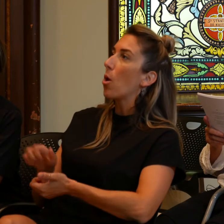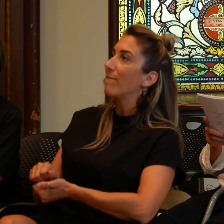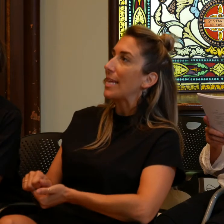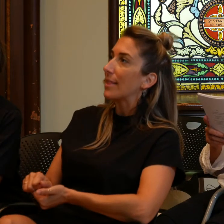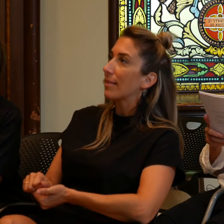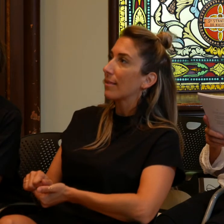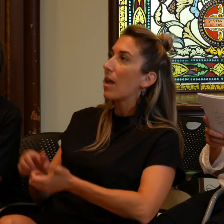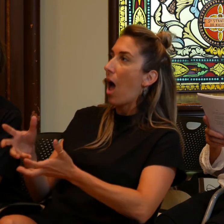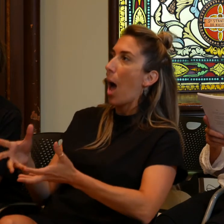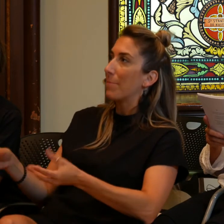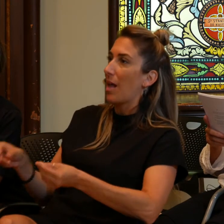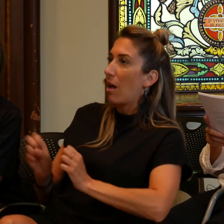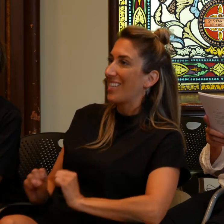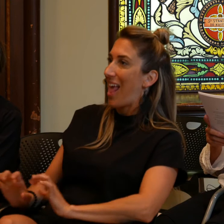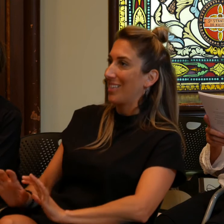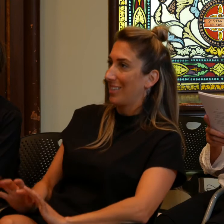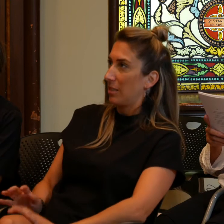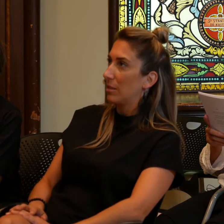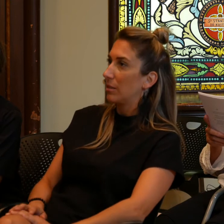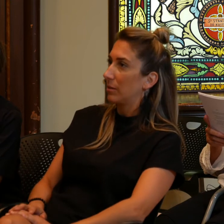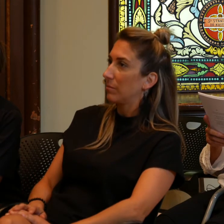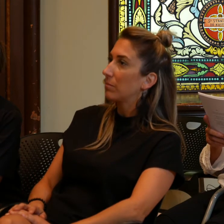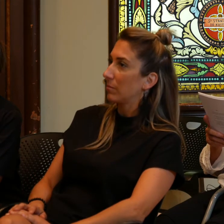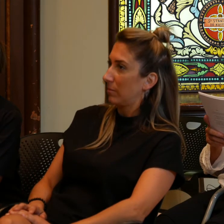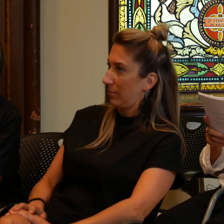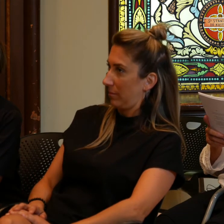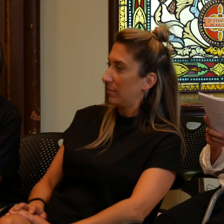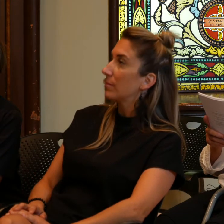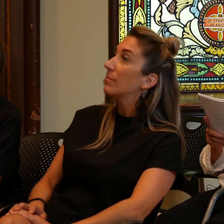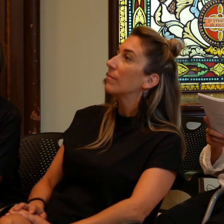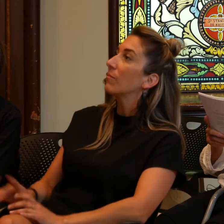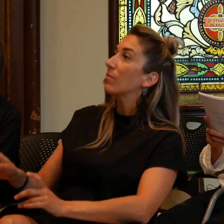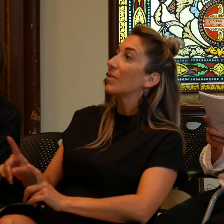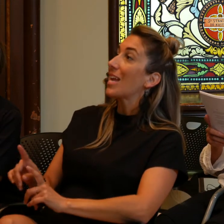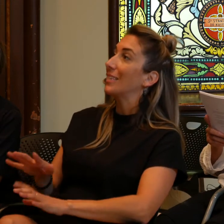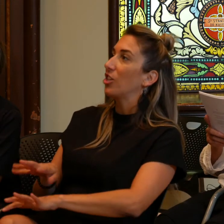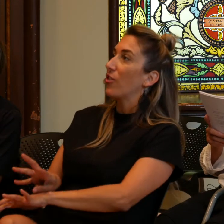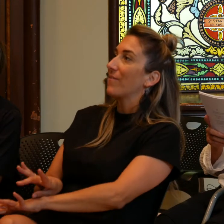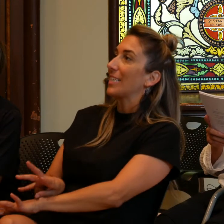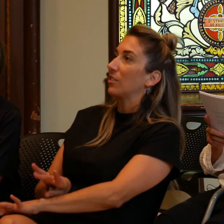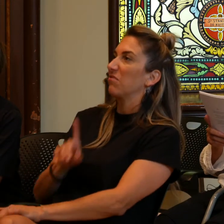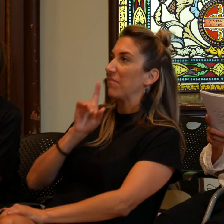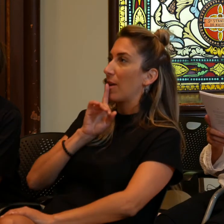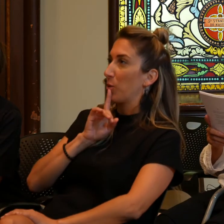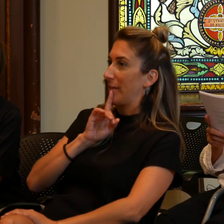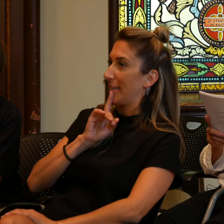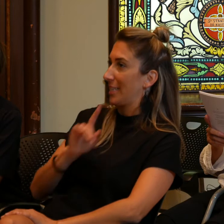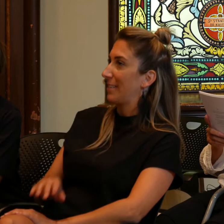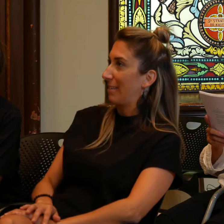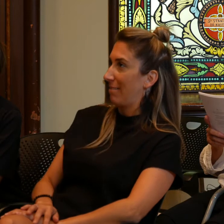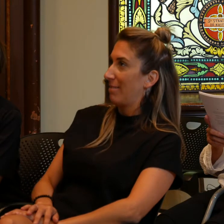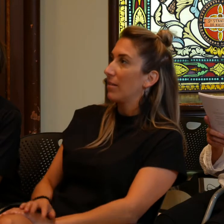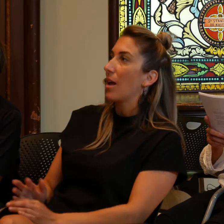que tes absences laissent. Ainsi, je frissonne d'ennui